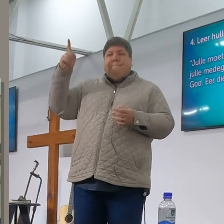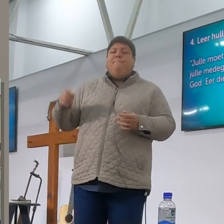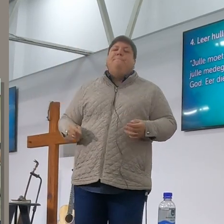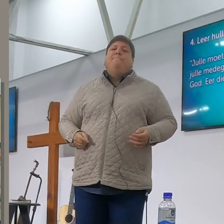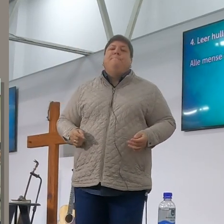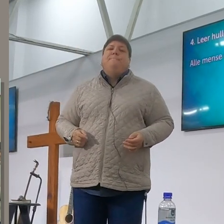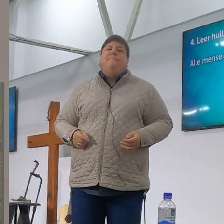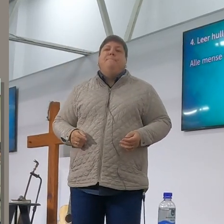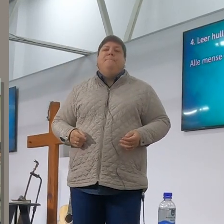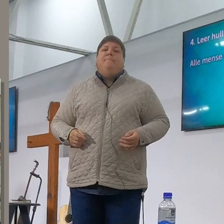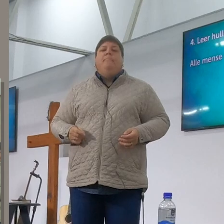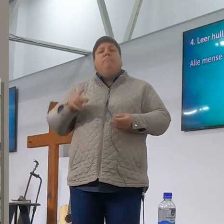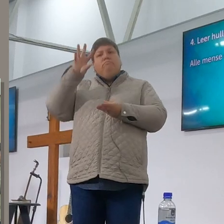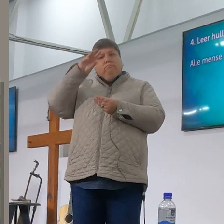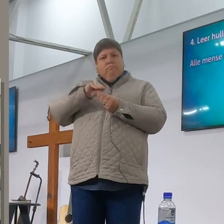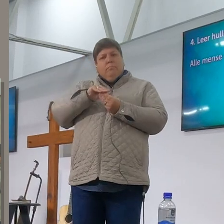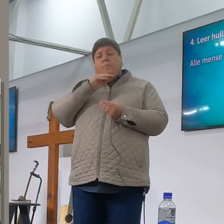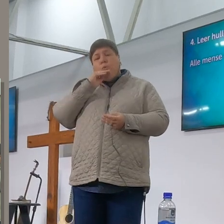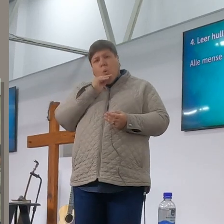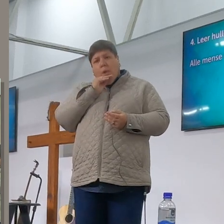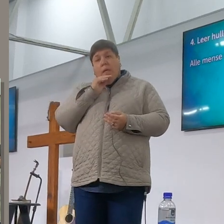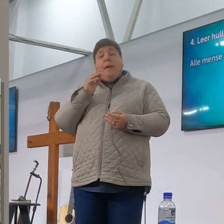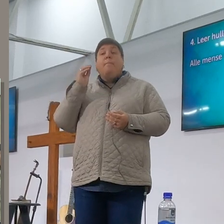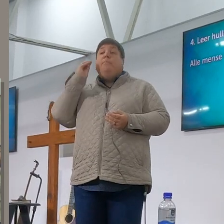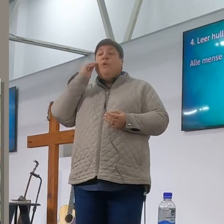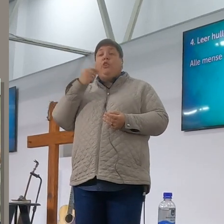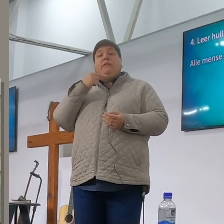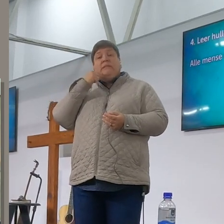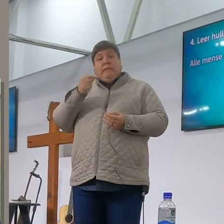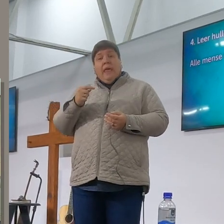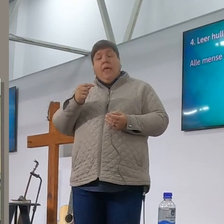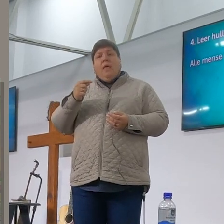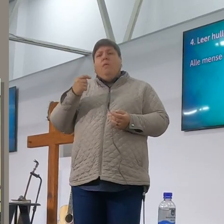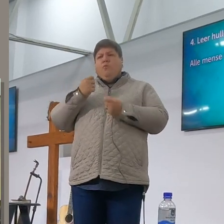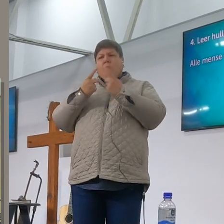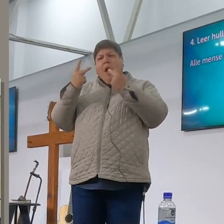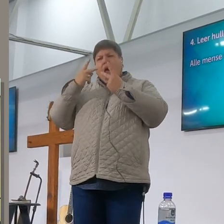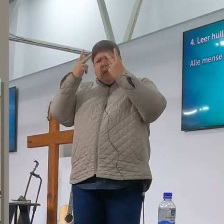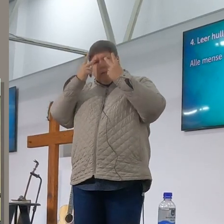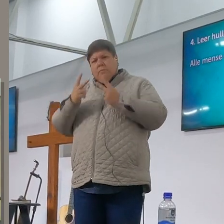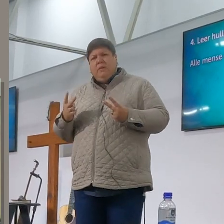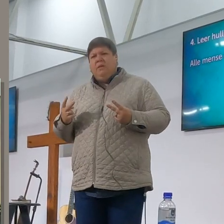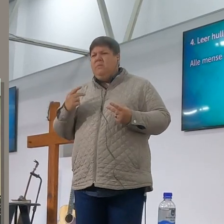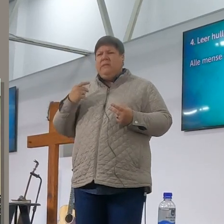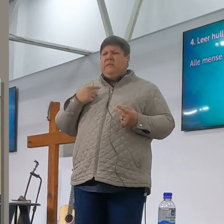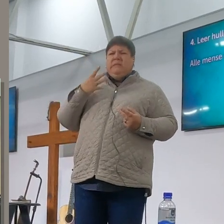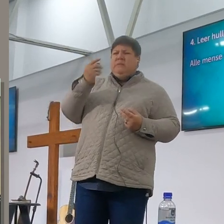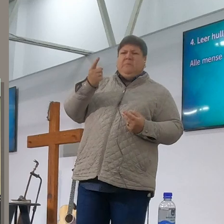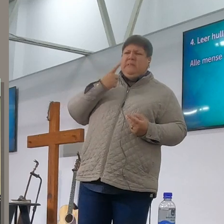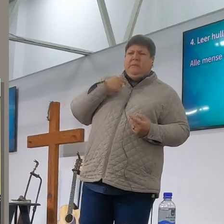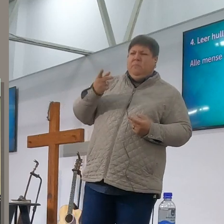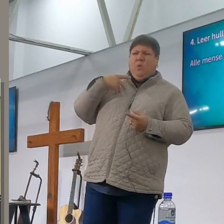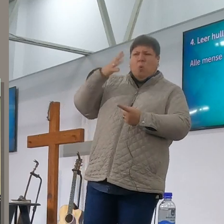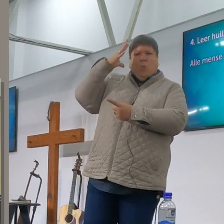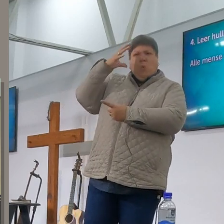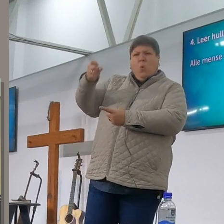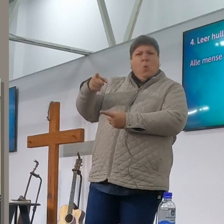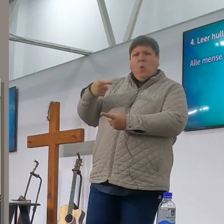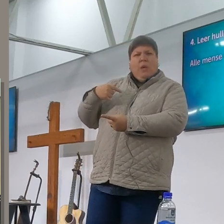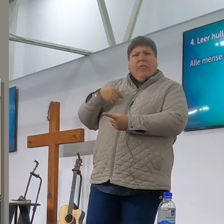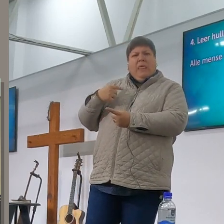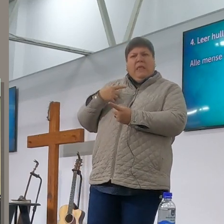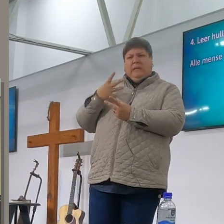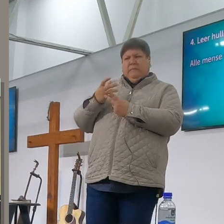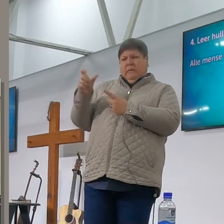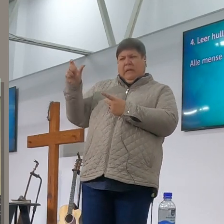Kom ons breek gou hierdie vers vinnig op. Petrus sê ons moet alle mense respekteer. Selfs die mense met wie ons nie saamstem nie. Selfs die mense wat se